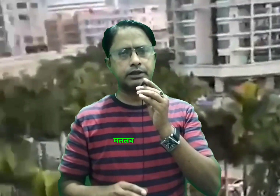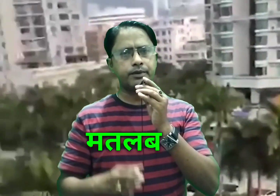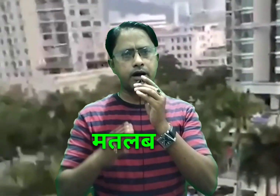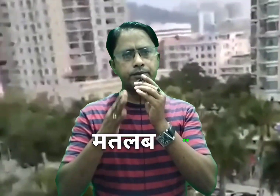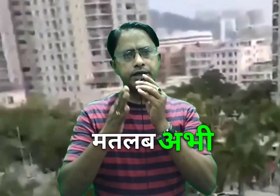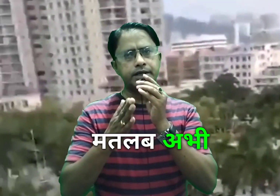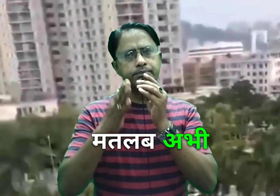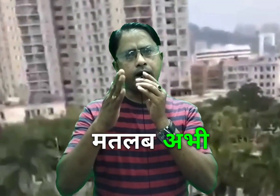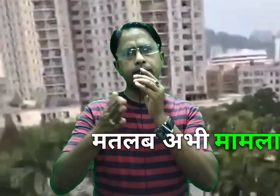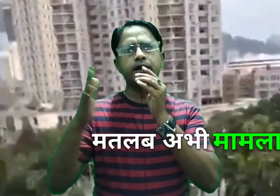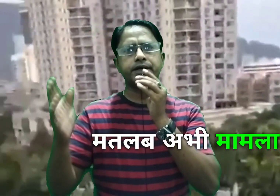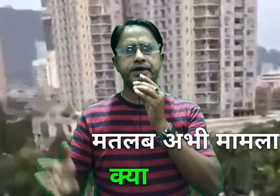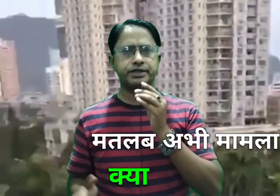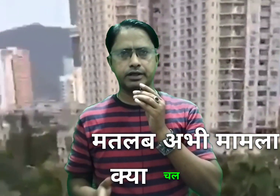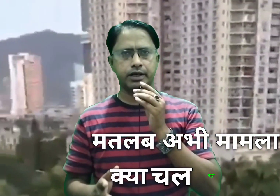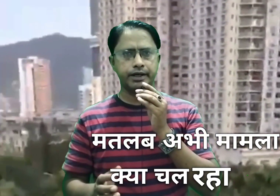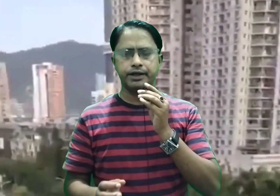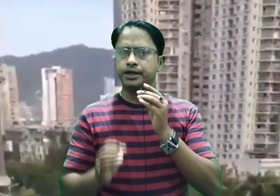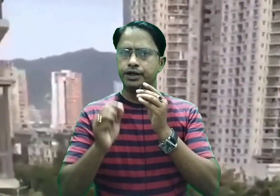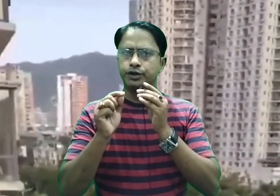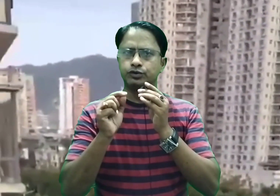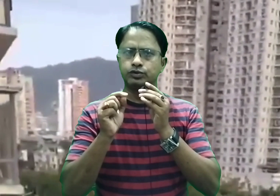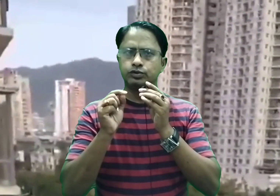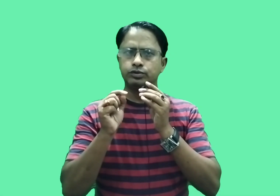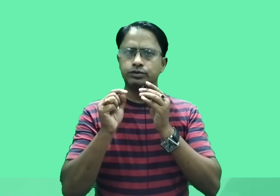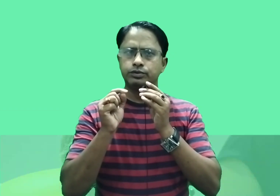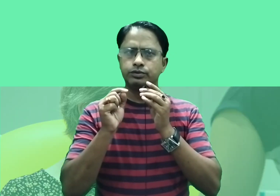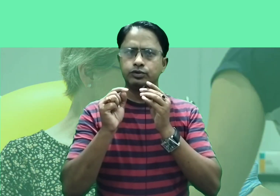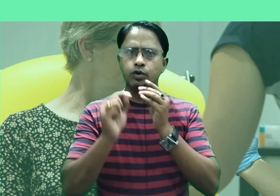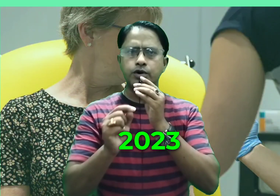है, मतलब अभी मामला क्या चल रहा है।